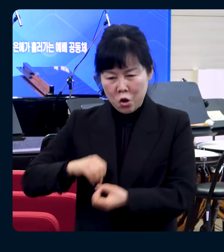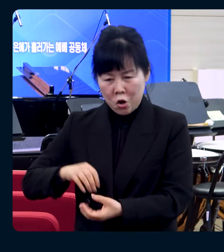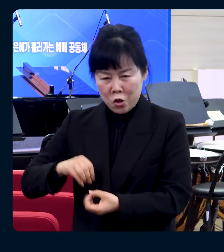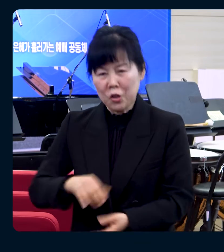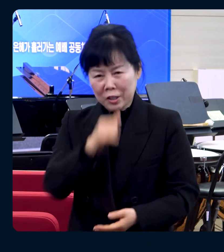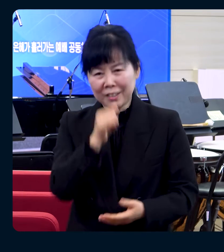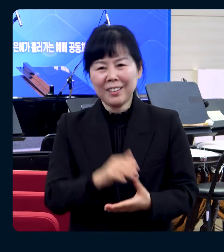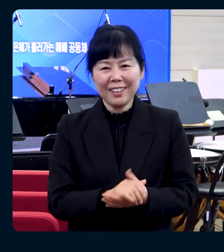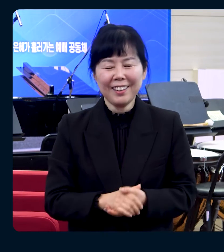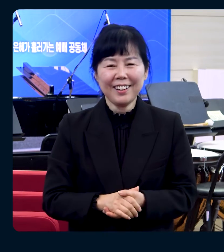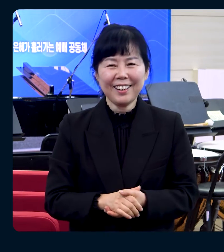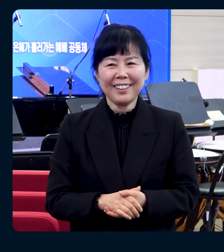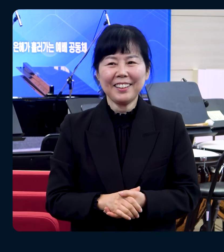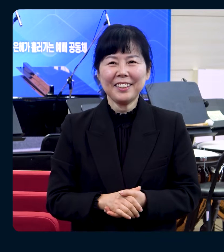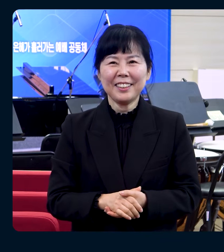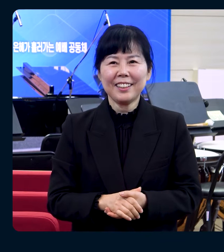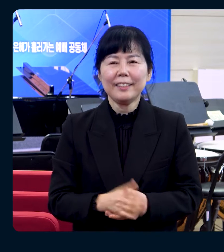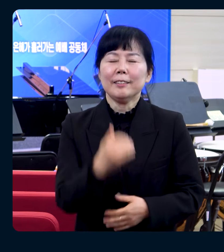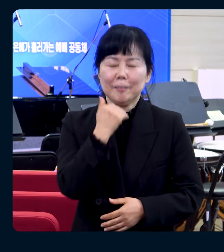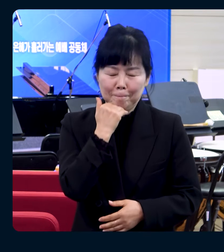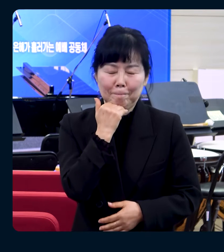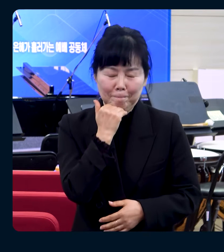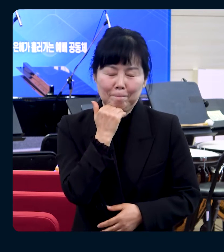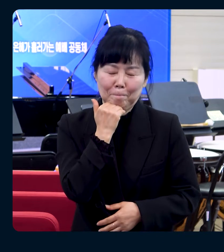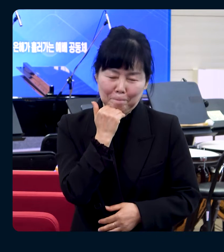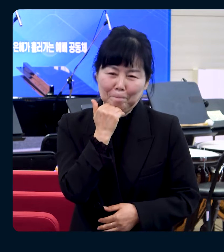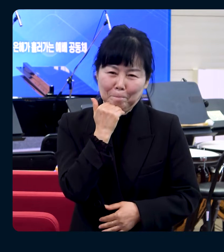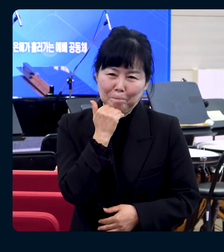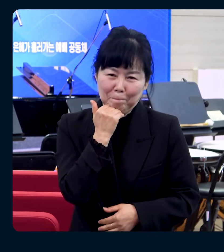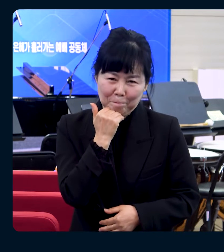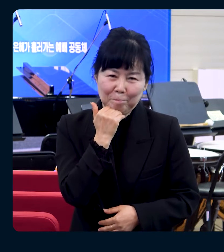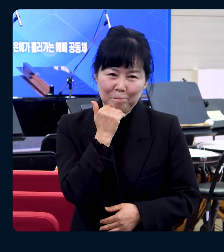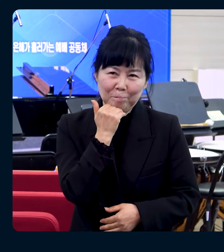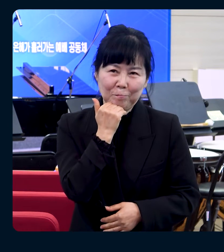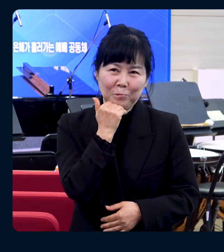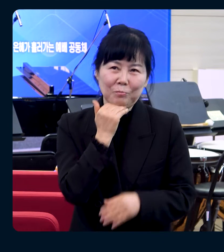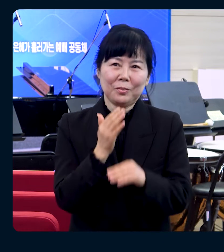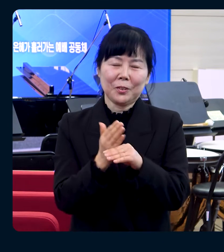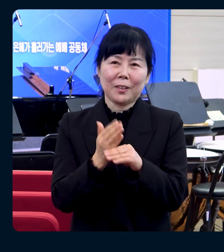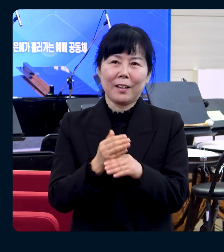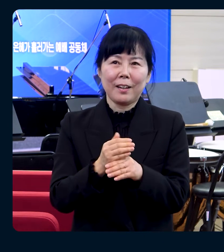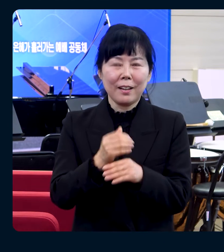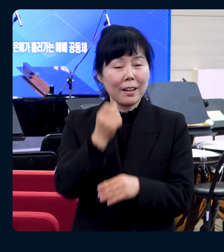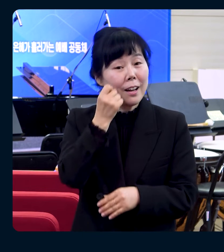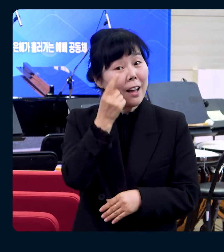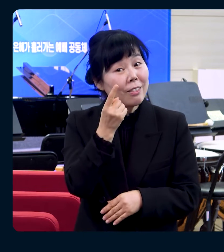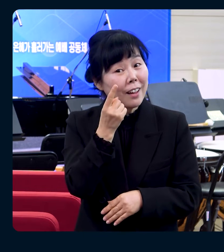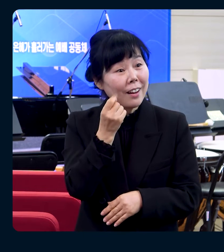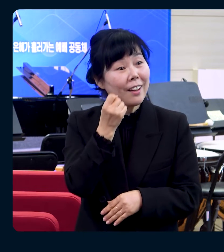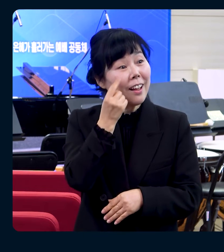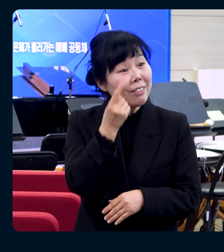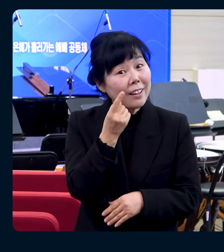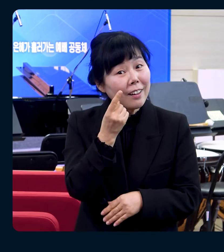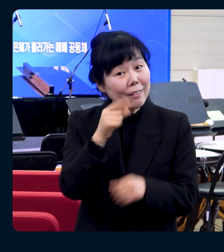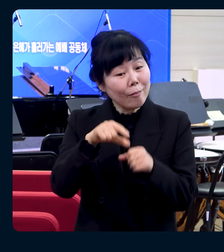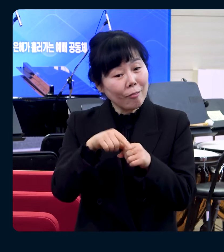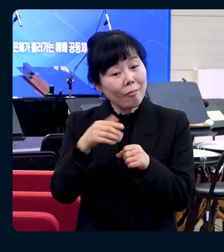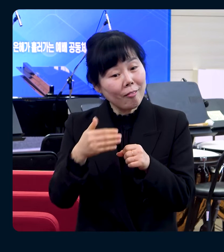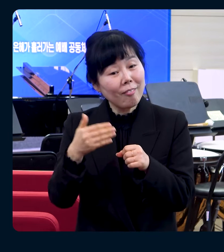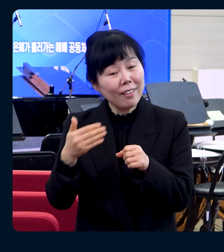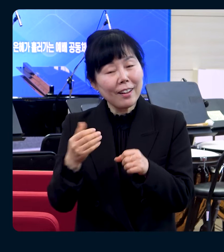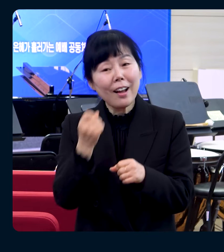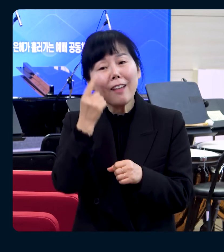믿음이 생겨가지고 기다리기로 결심한 거예요. 기다리겠습니다. 꽤 기다렸는데 한 달 정도 가는데